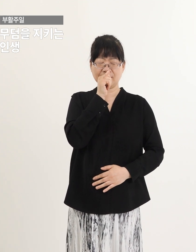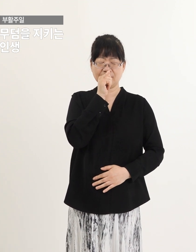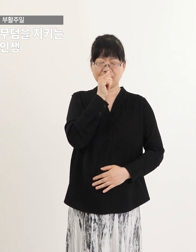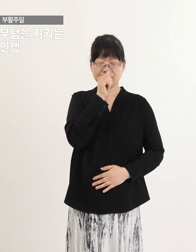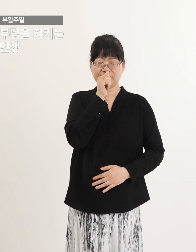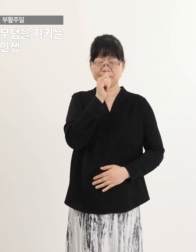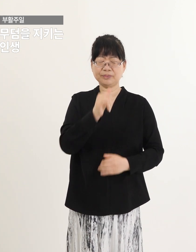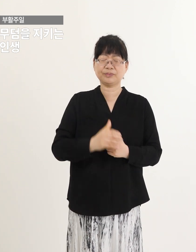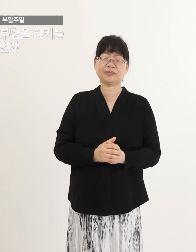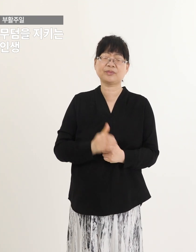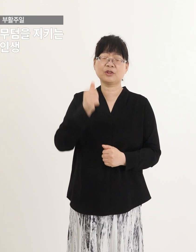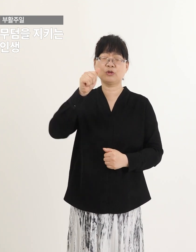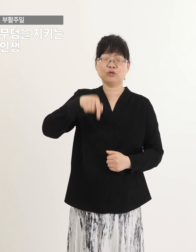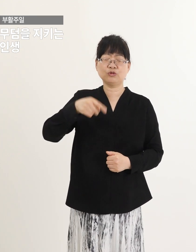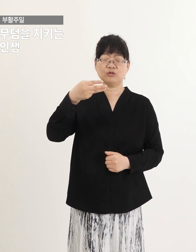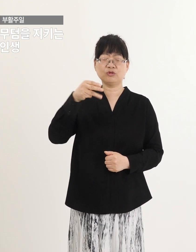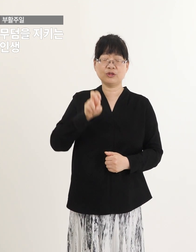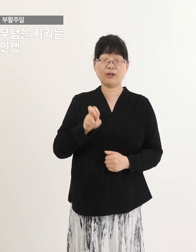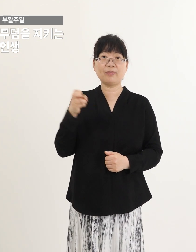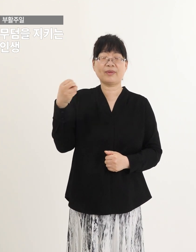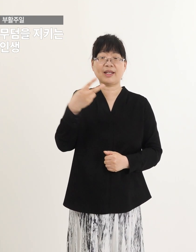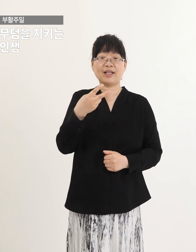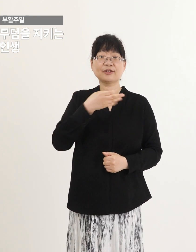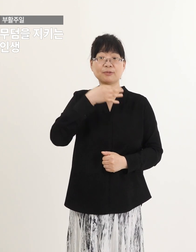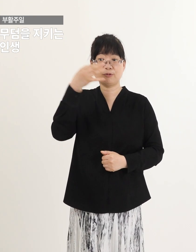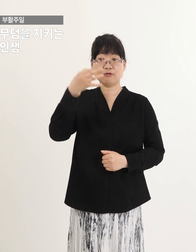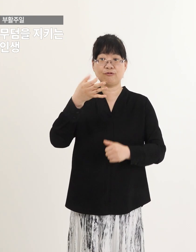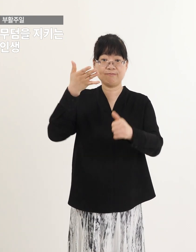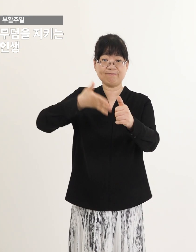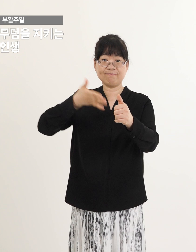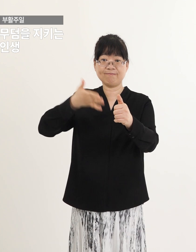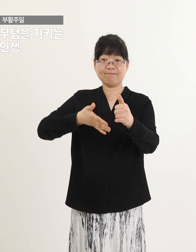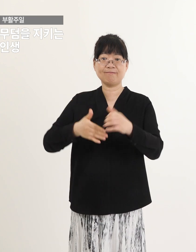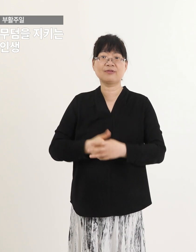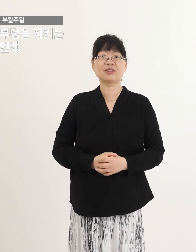손을 높이 들고 찬양합니다.